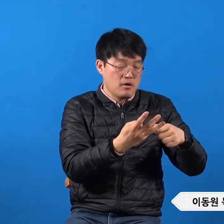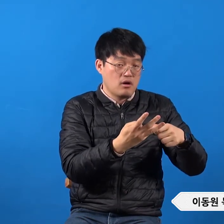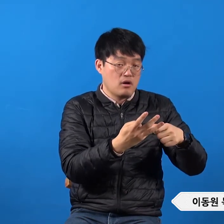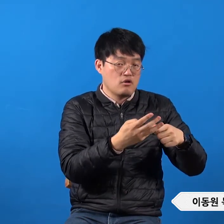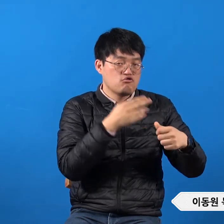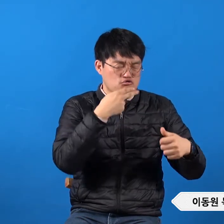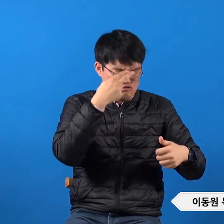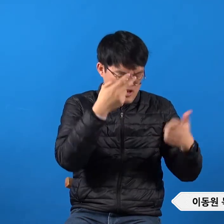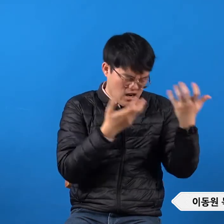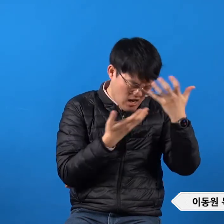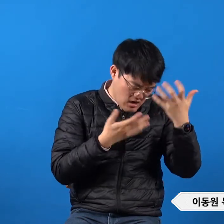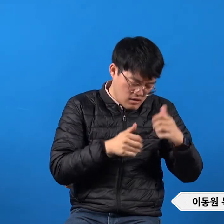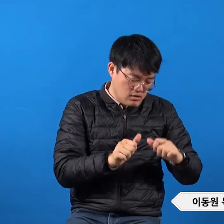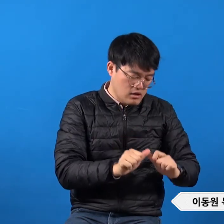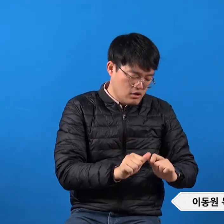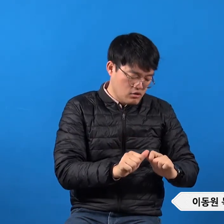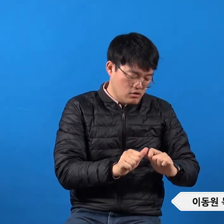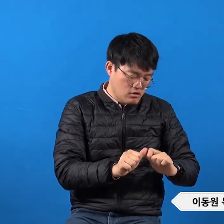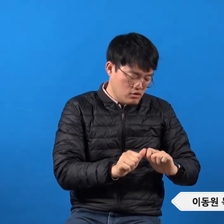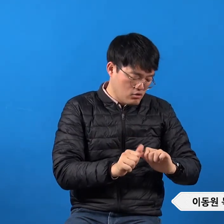우상 숭배. 네.